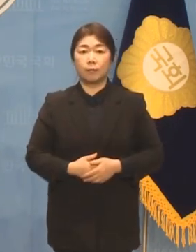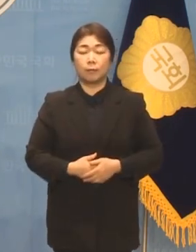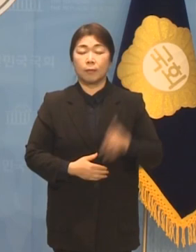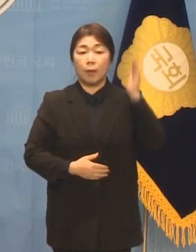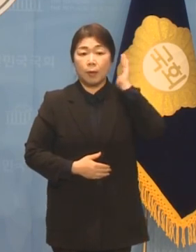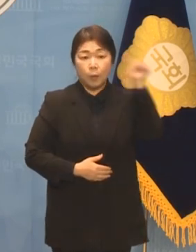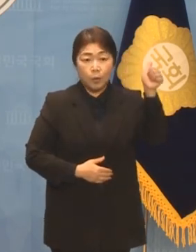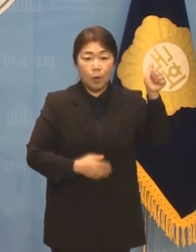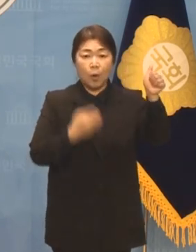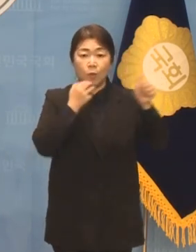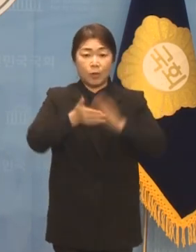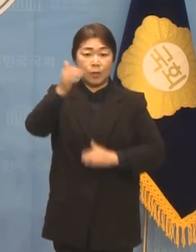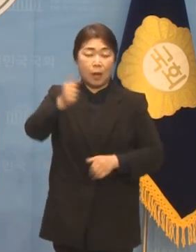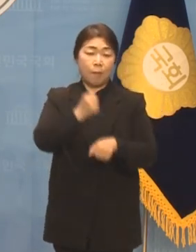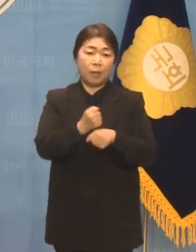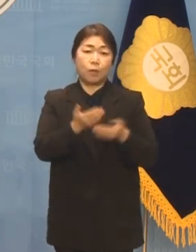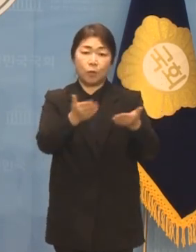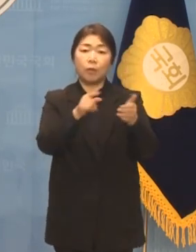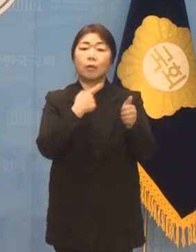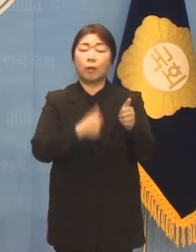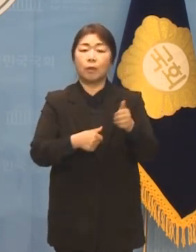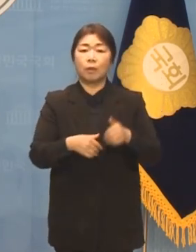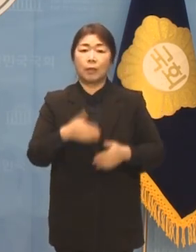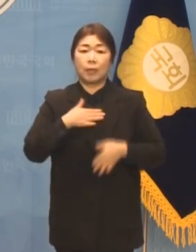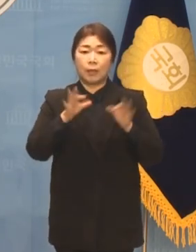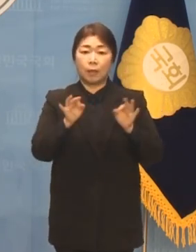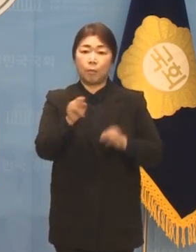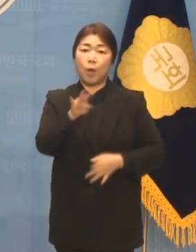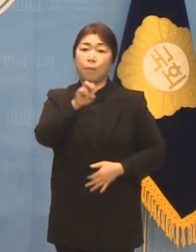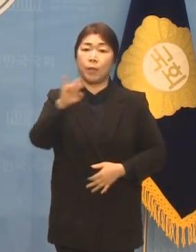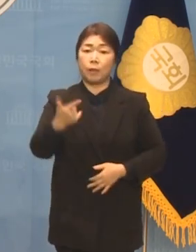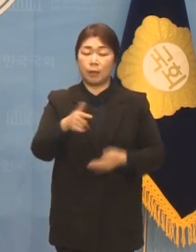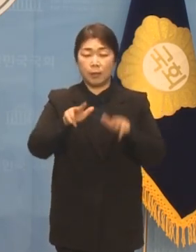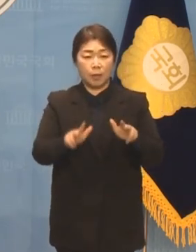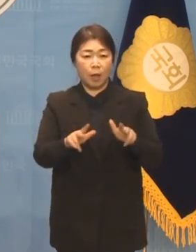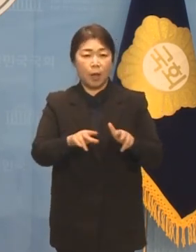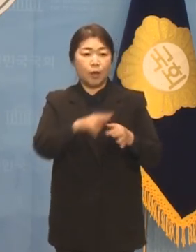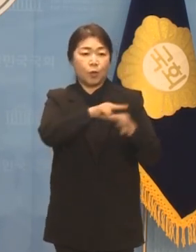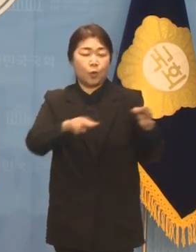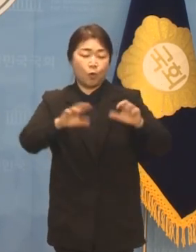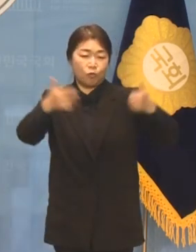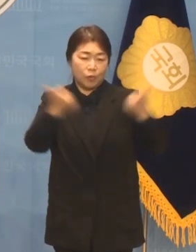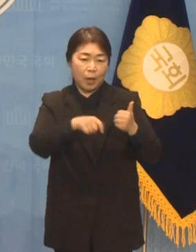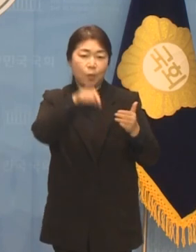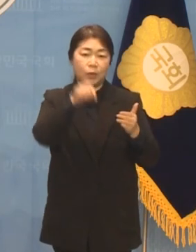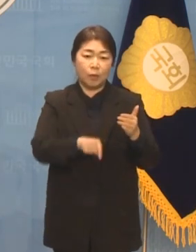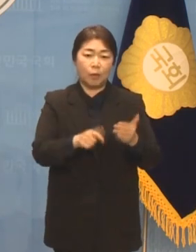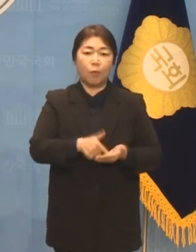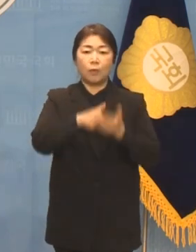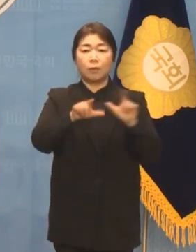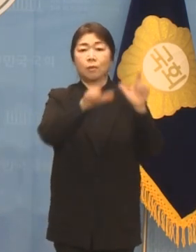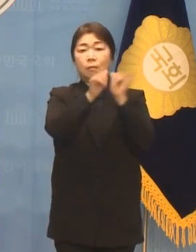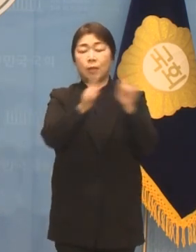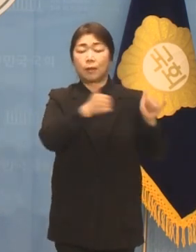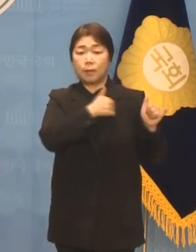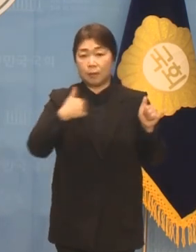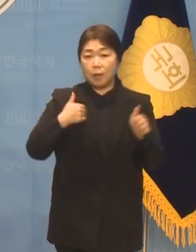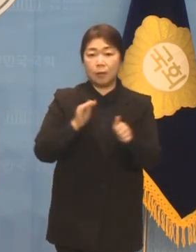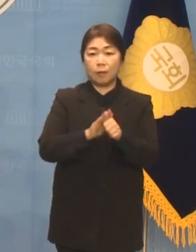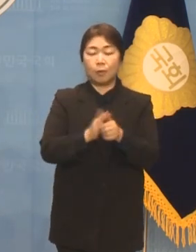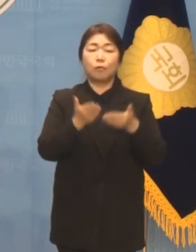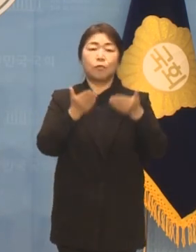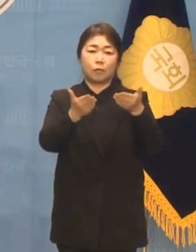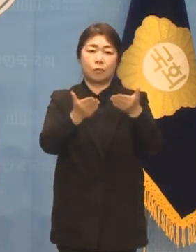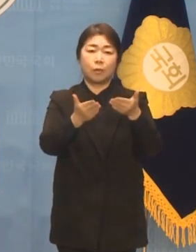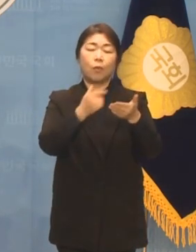대통령과 서울시장을 만든 대변인 저 김병민이 이제 여의도 국회에서 광진 구민의 든든한 대변인이